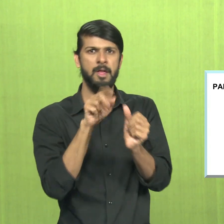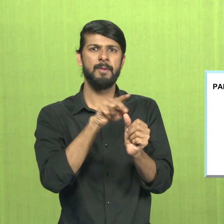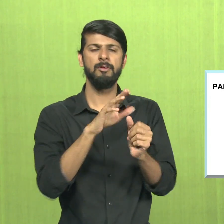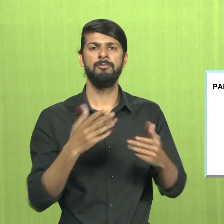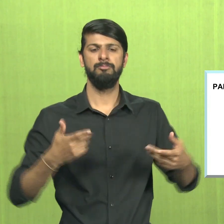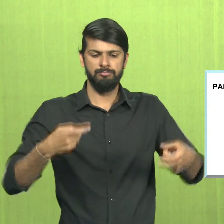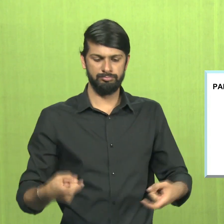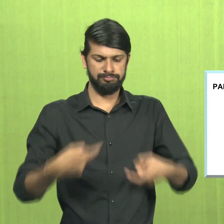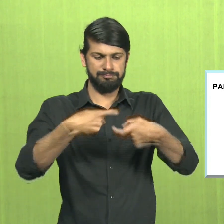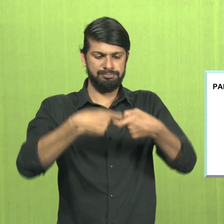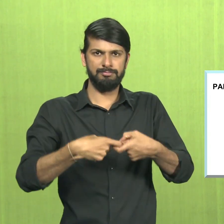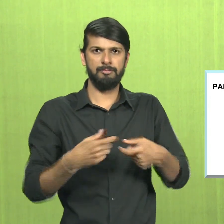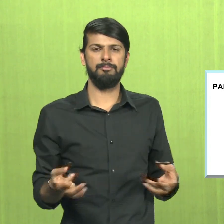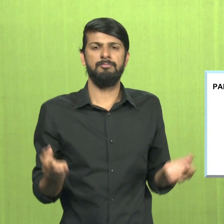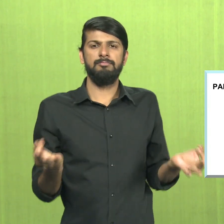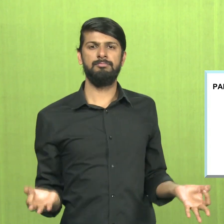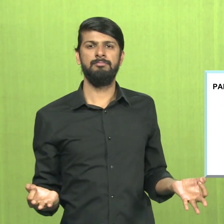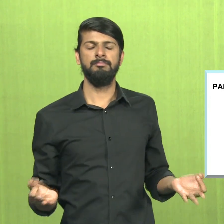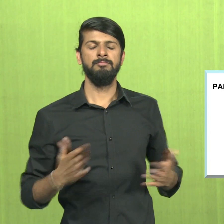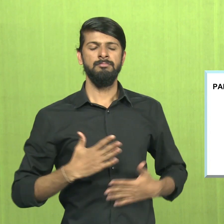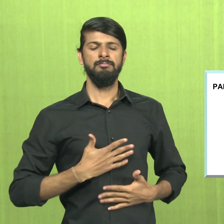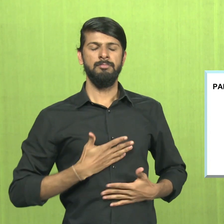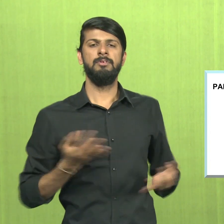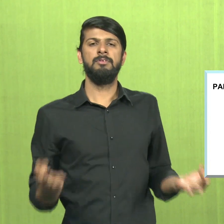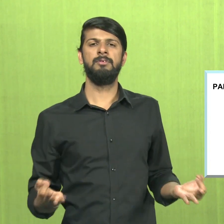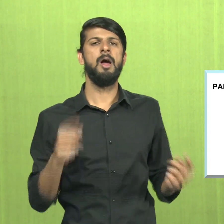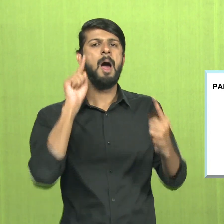को पद्मासना हु इस द लोटस पोजिशन